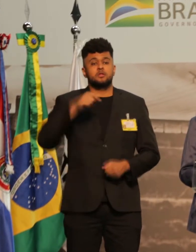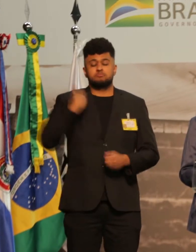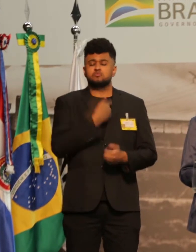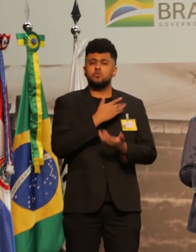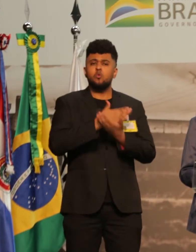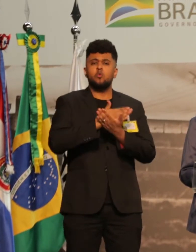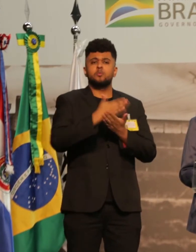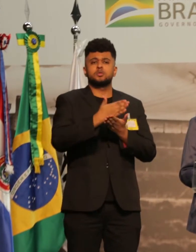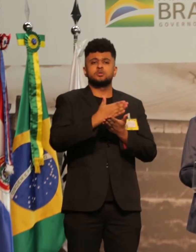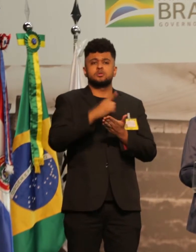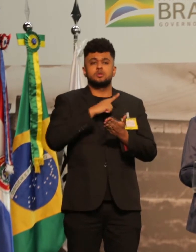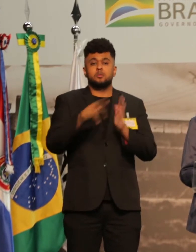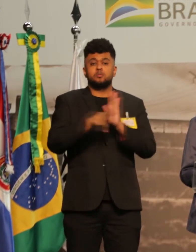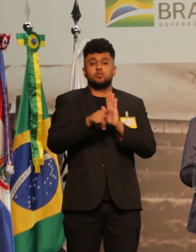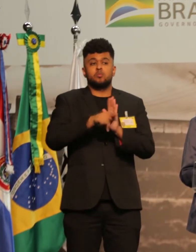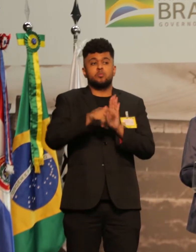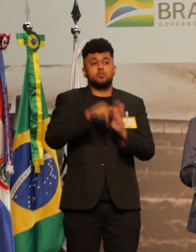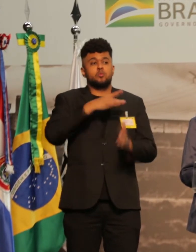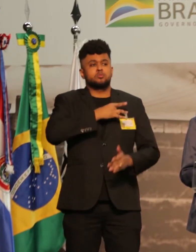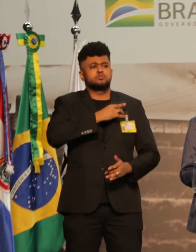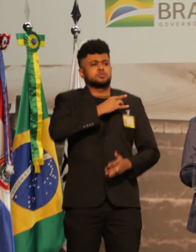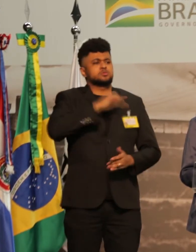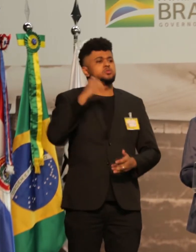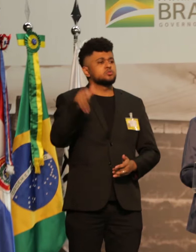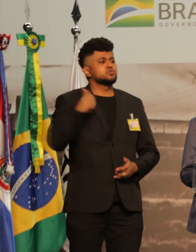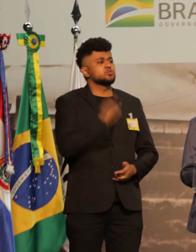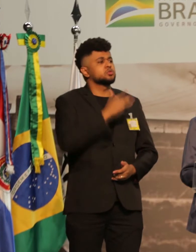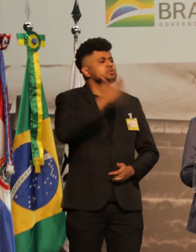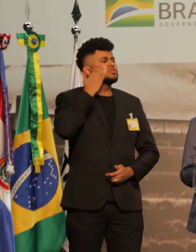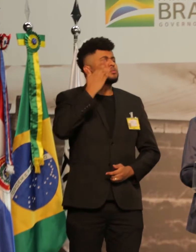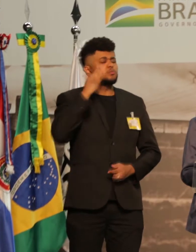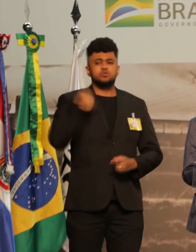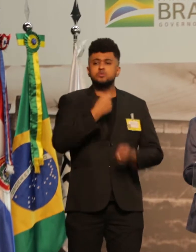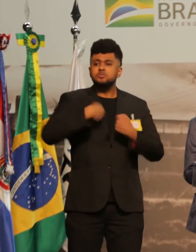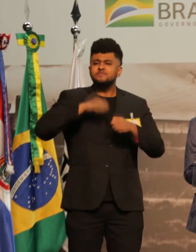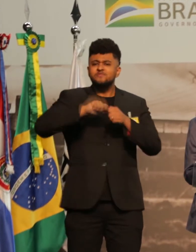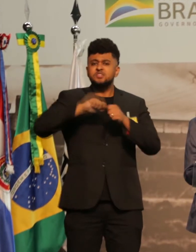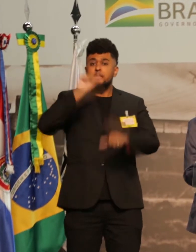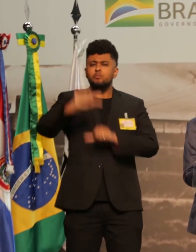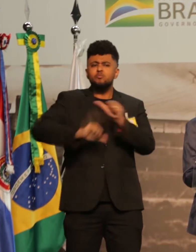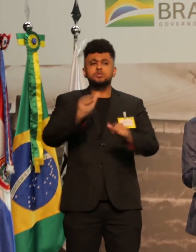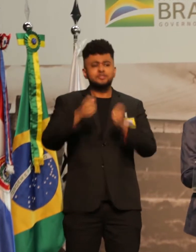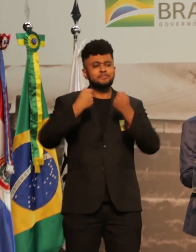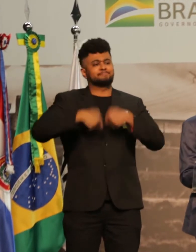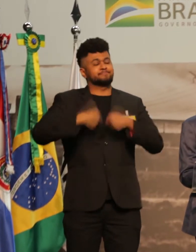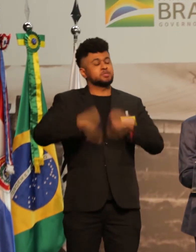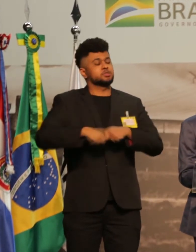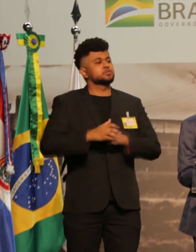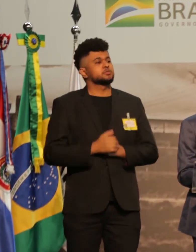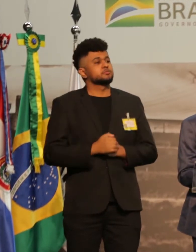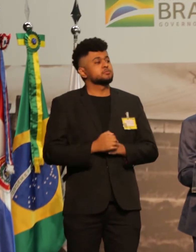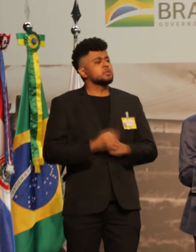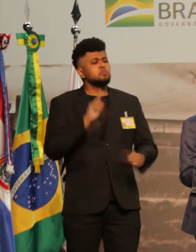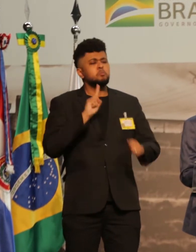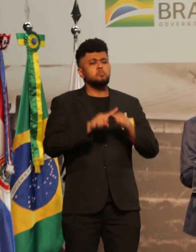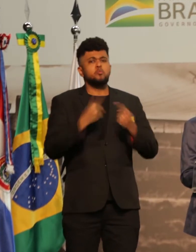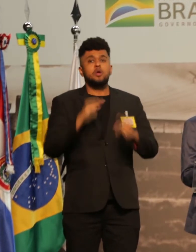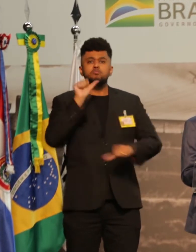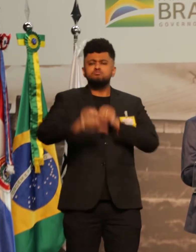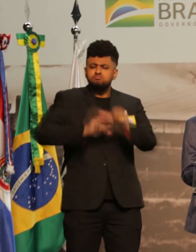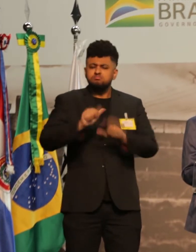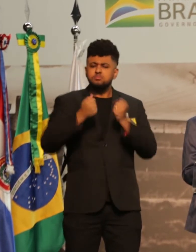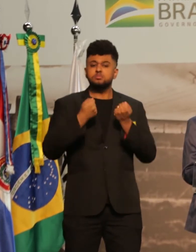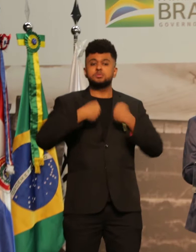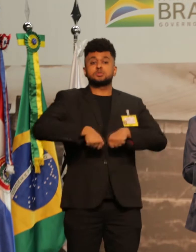Iniciamos o cumprimento da missão sabendo que teríamos que realizar mudanças necessárias. E por que